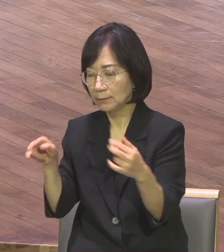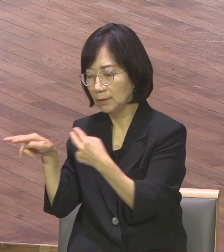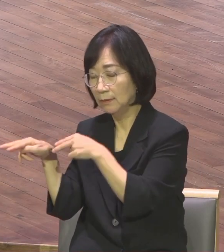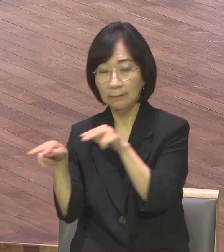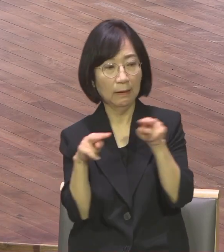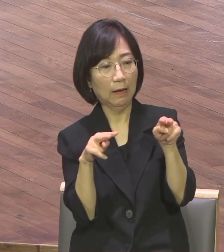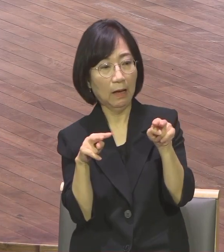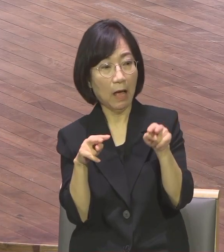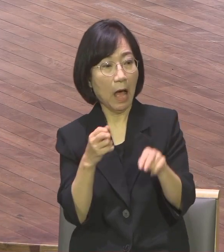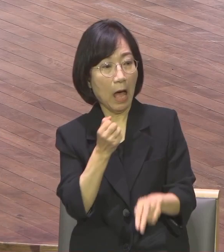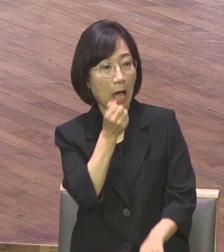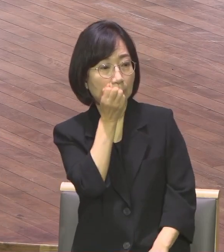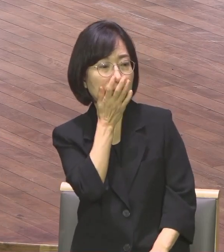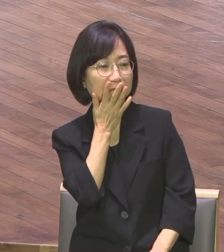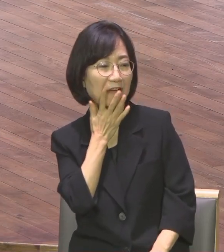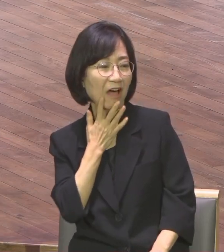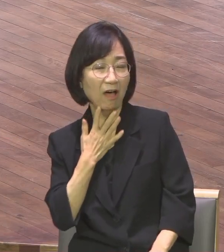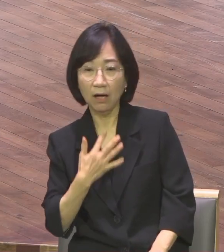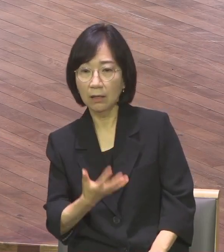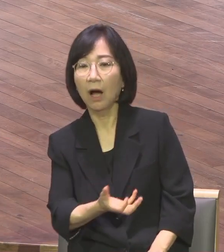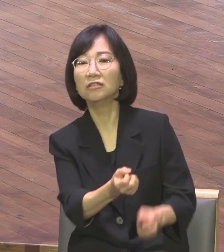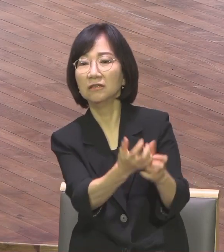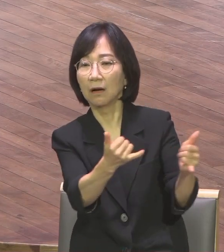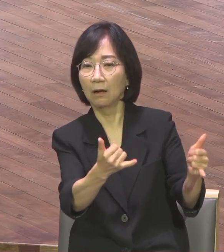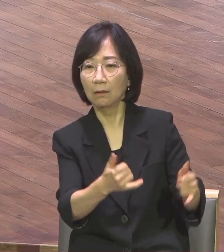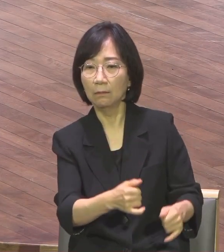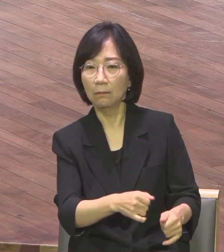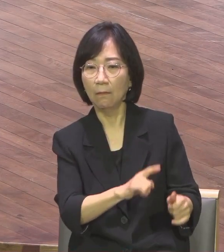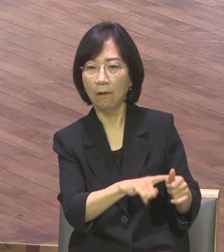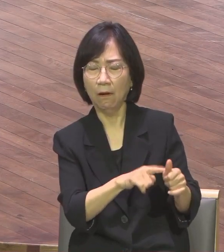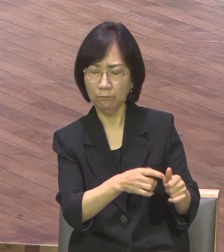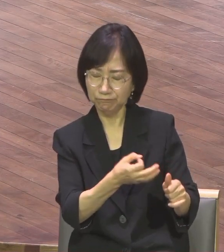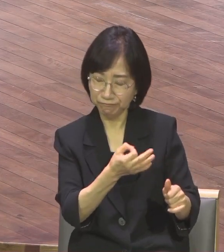있는 모든 조건을 다 갖춘 사람.